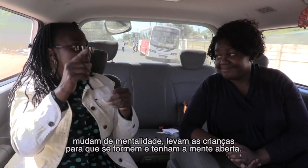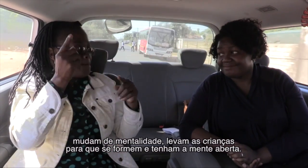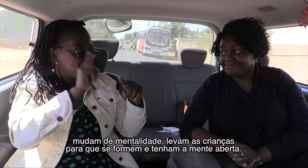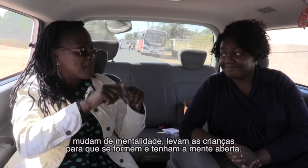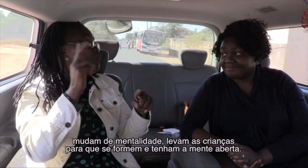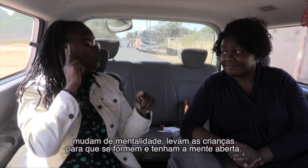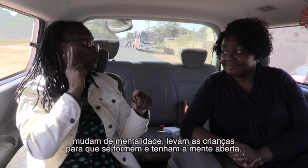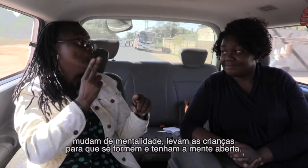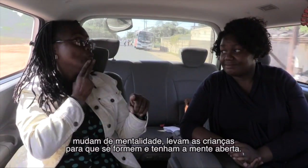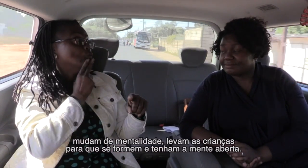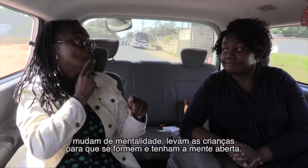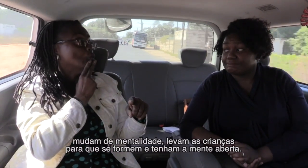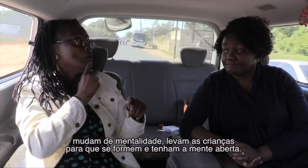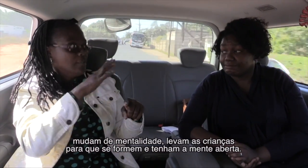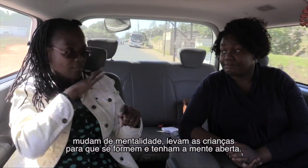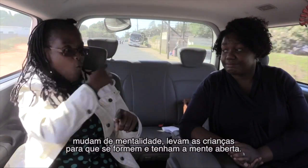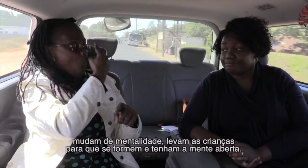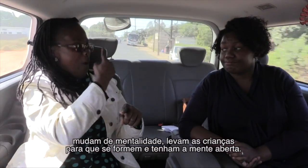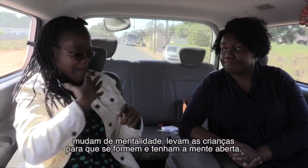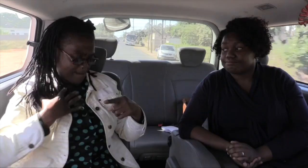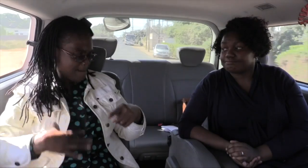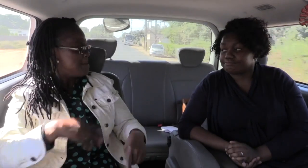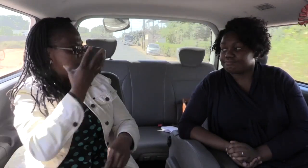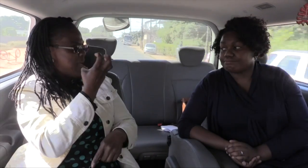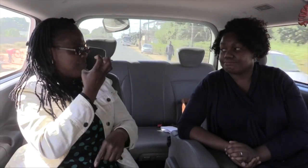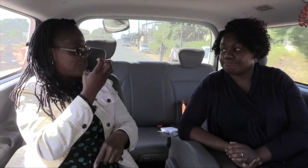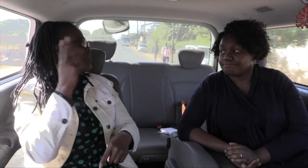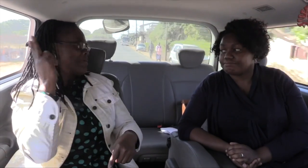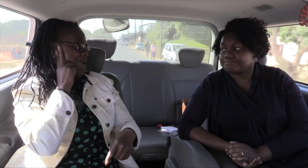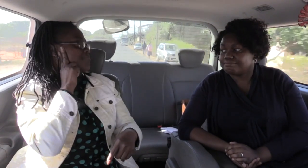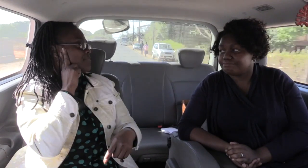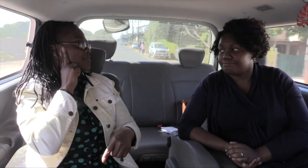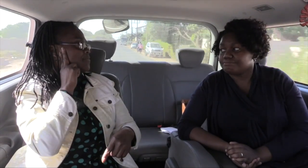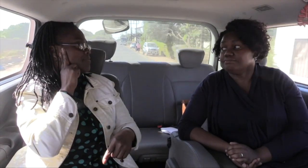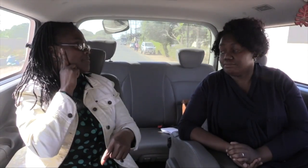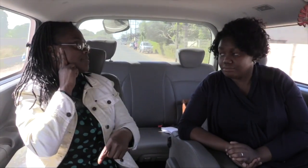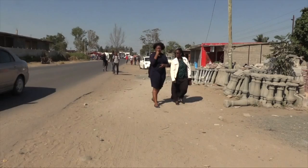crianças para que se formem e tenham a mente aberta. Música